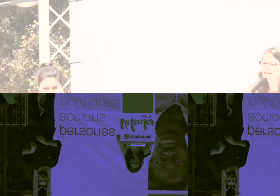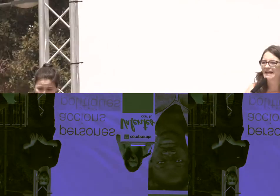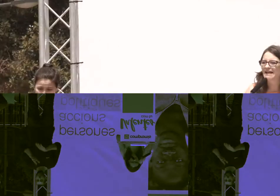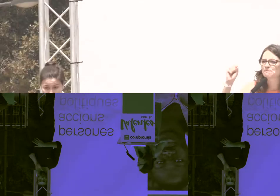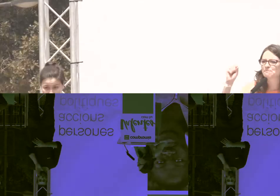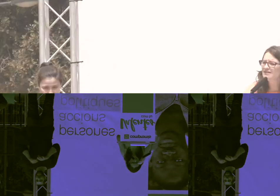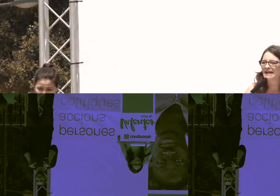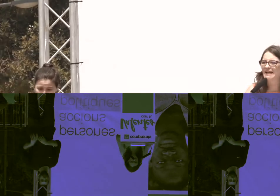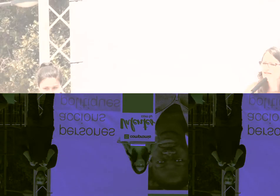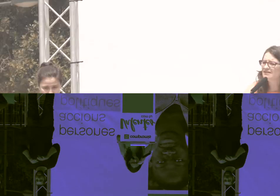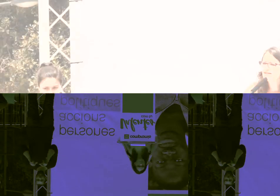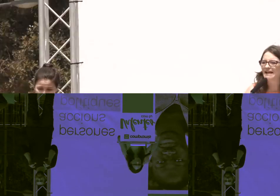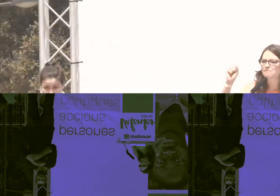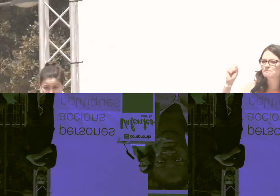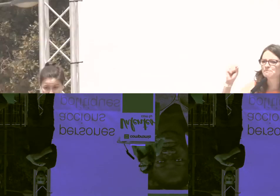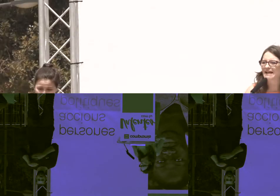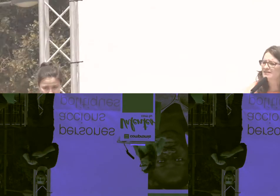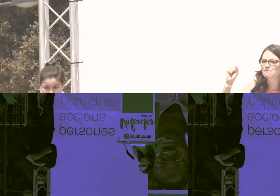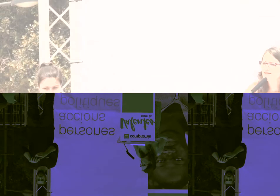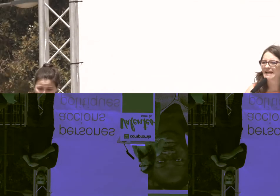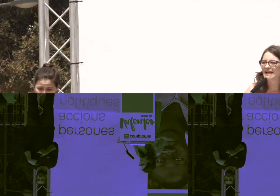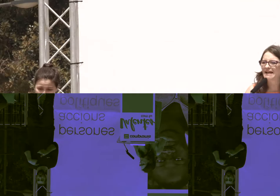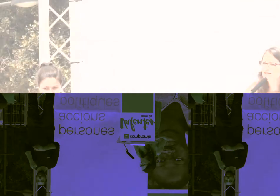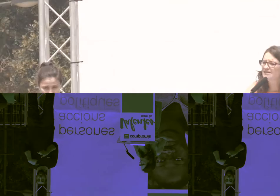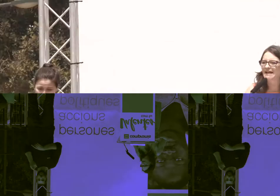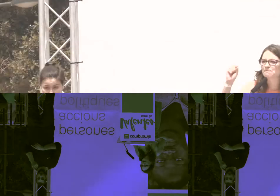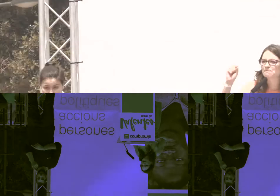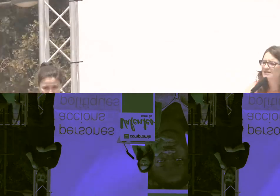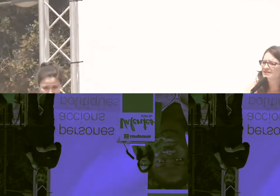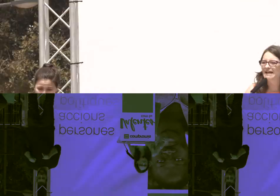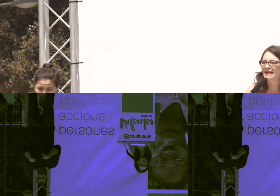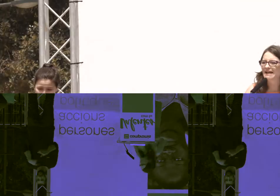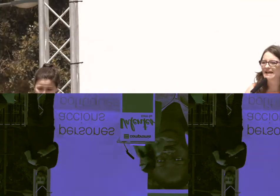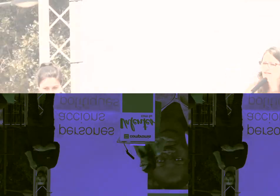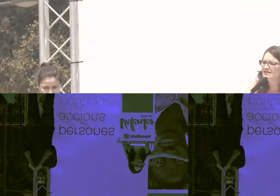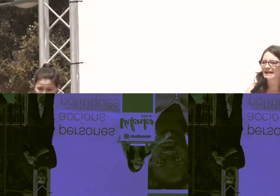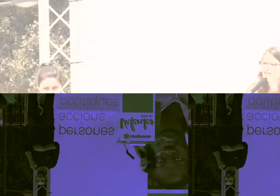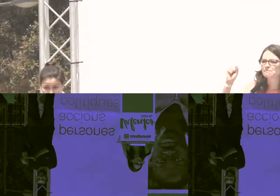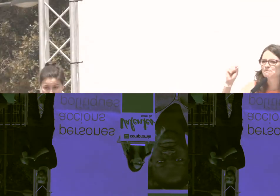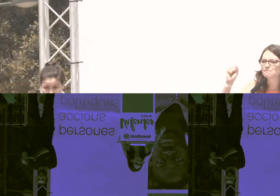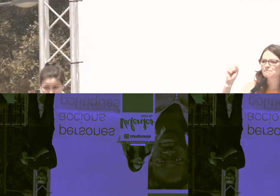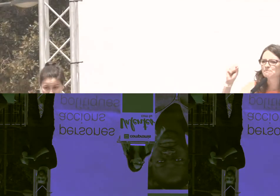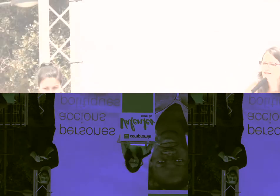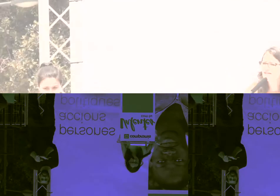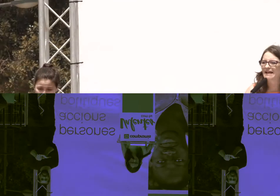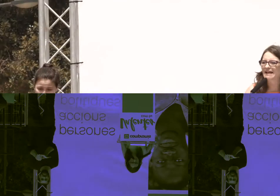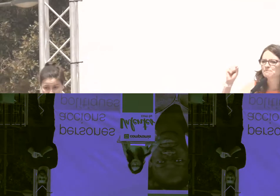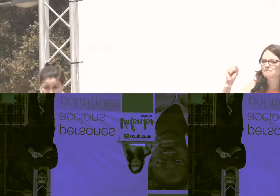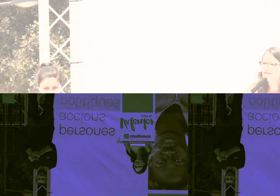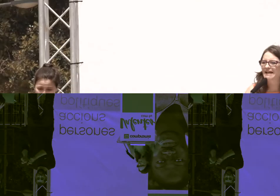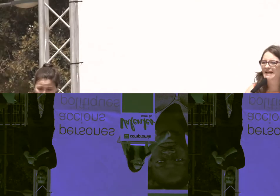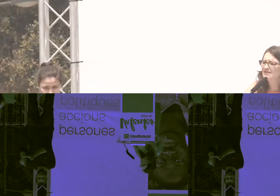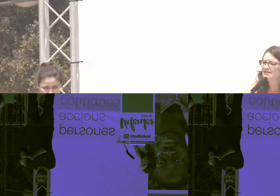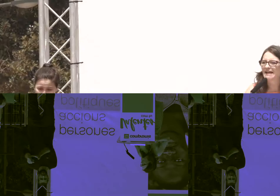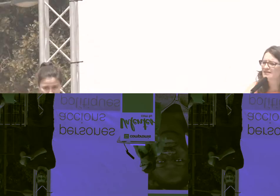territori. I mentre se produïen desnonaments, se tirava la gent al carrer i se rescatava bancs. Avui,